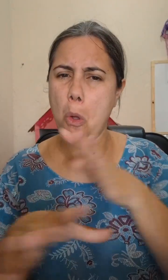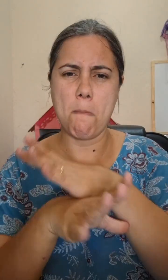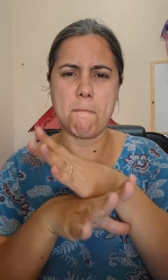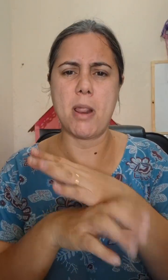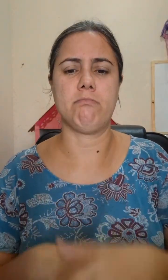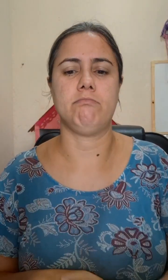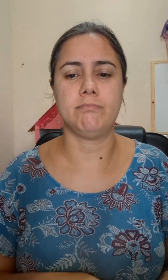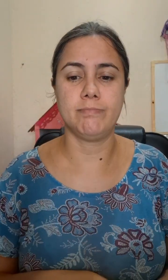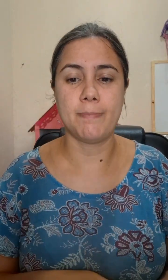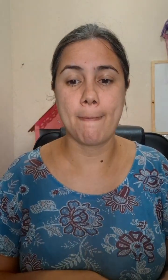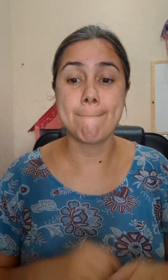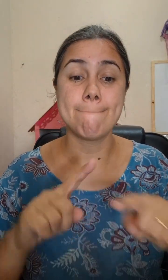mas ele usa